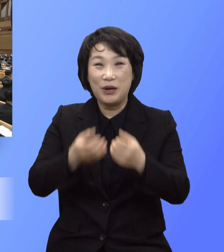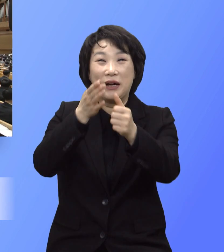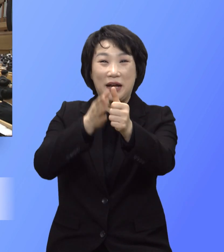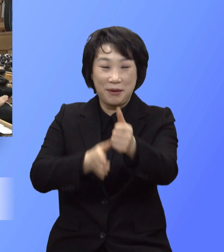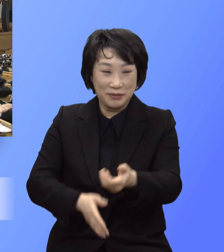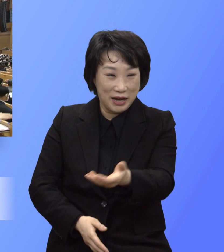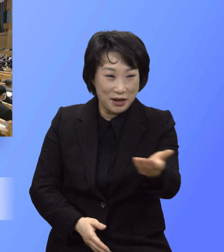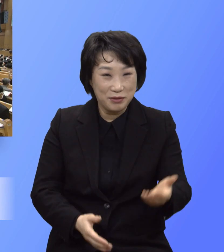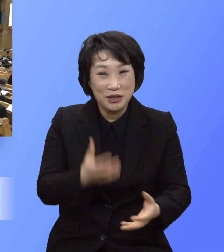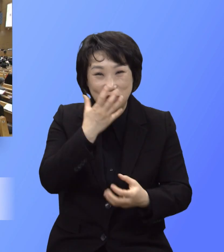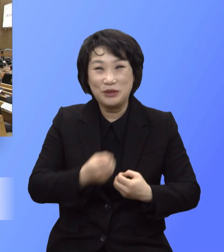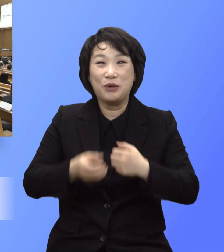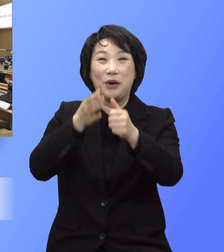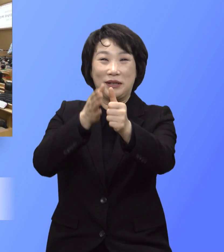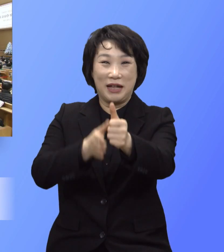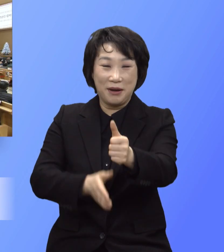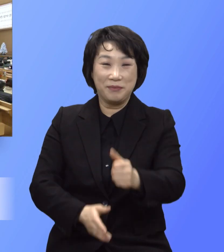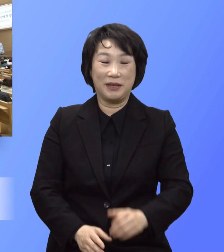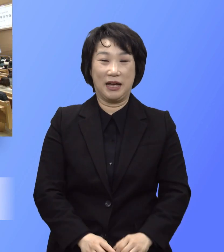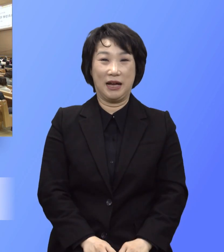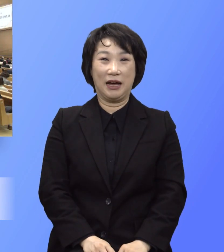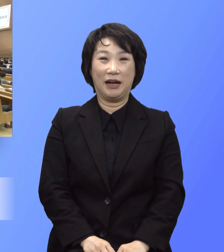축원합니다. 축원합니다.